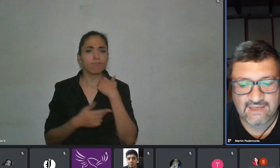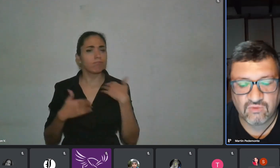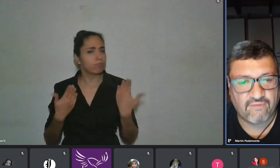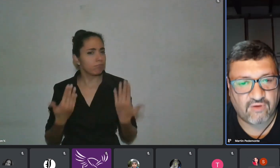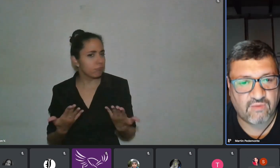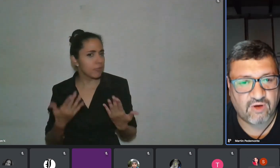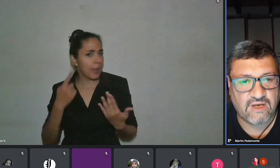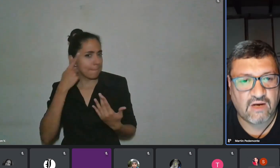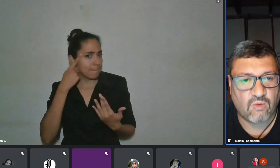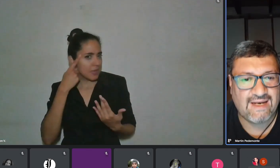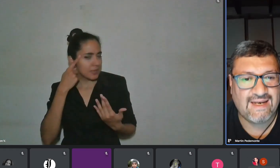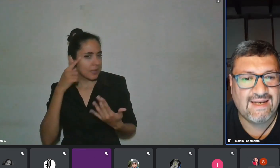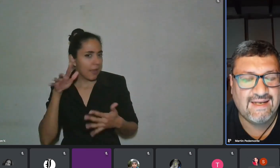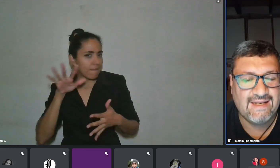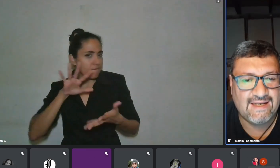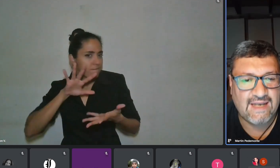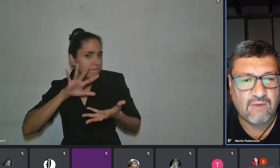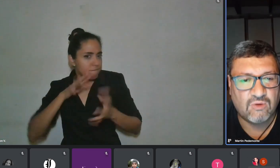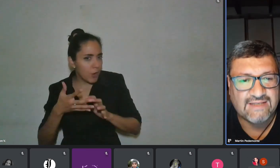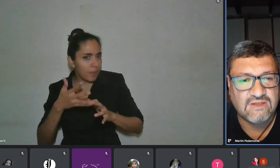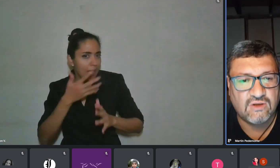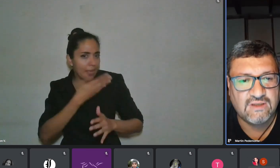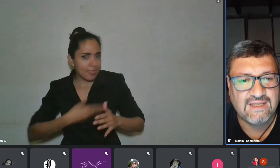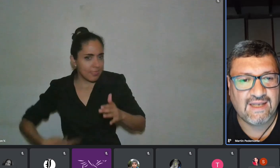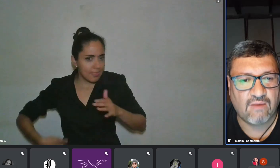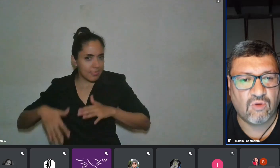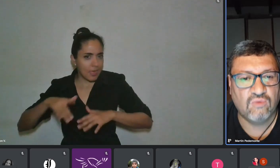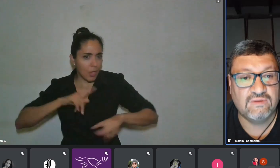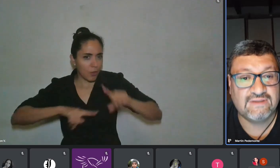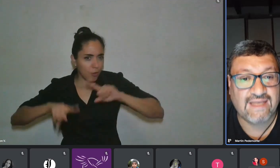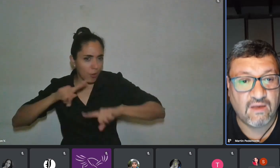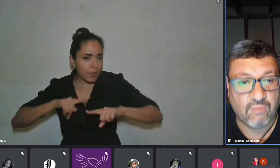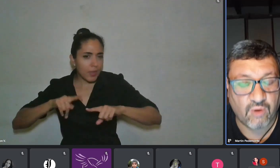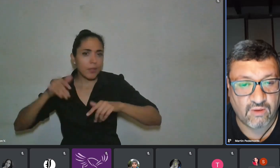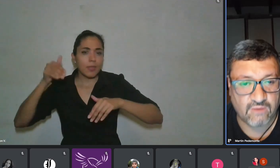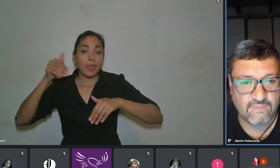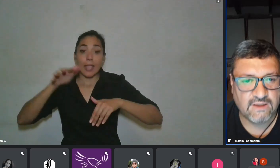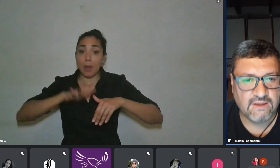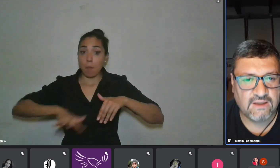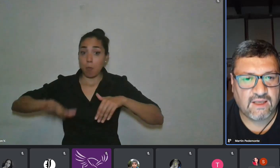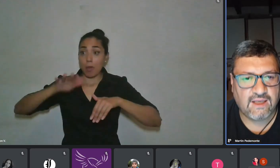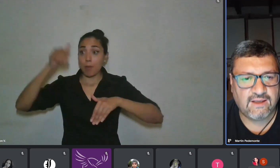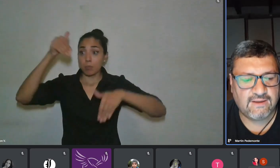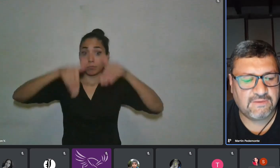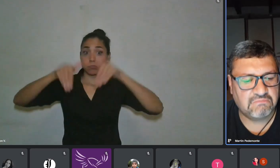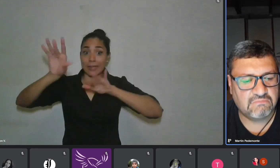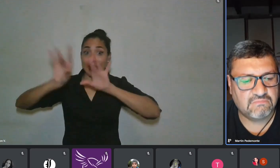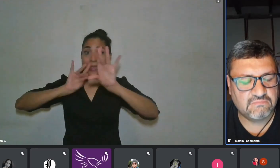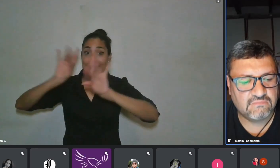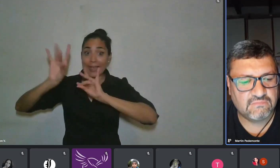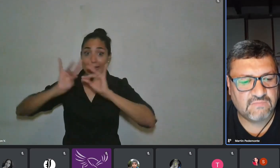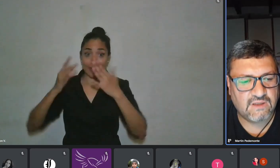pensar en una forma de gobierno en la cual la votación y la voluntad del pueblo